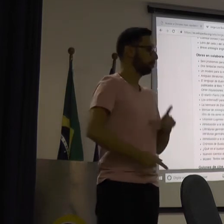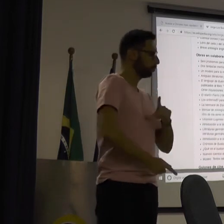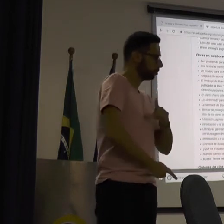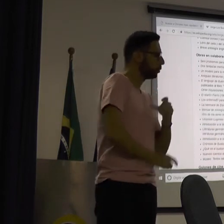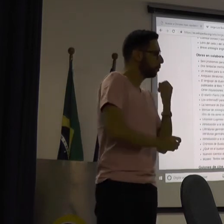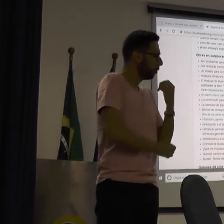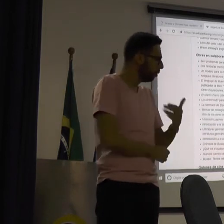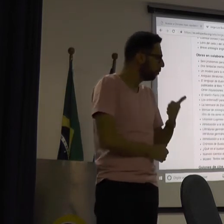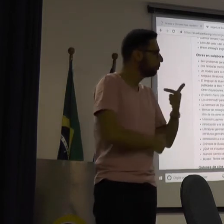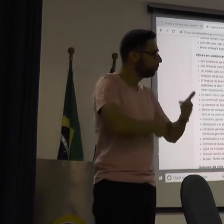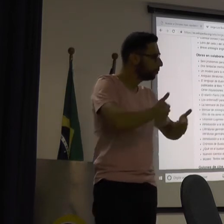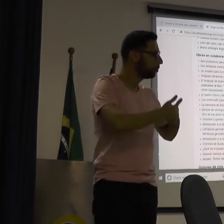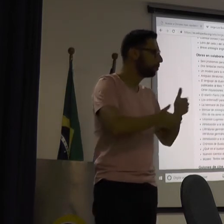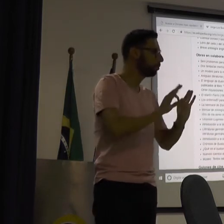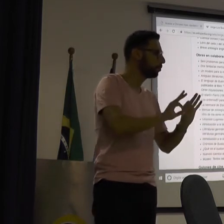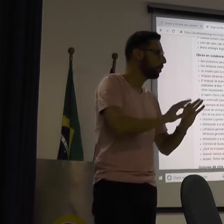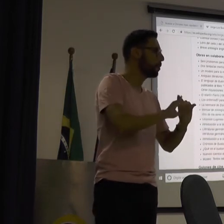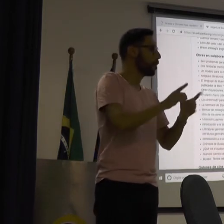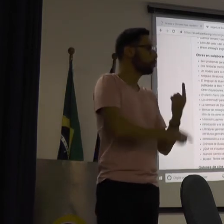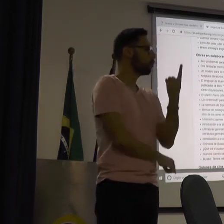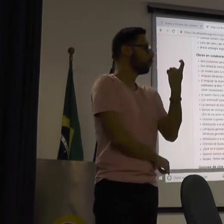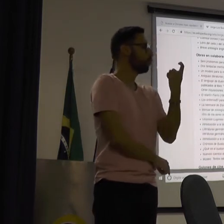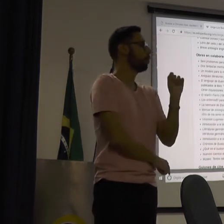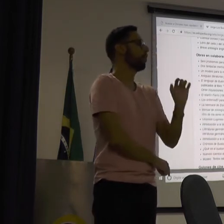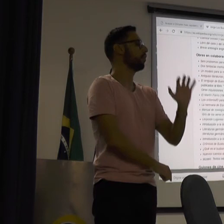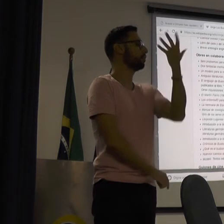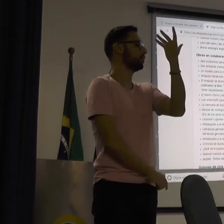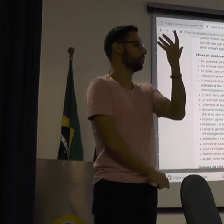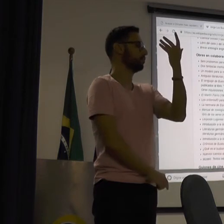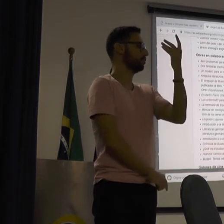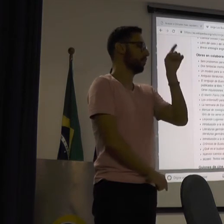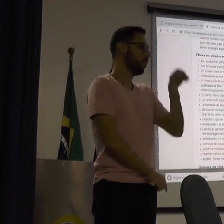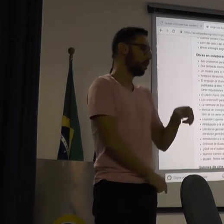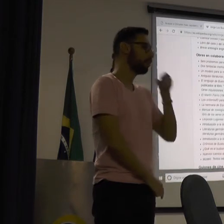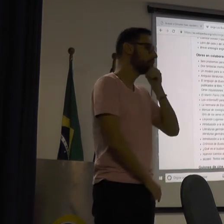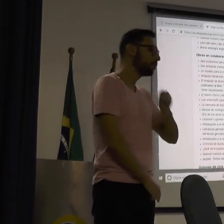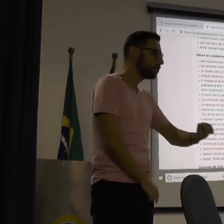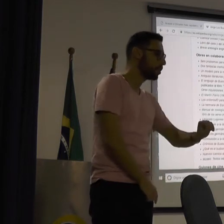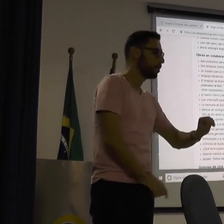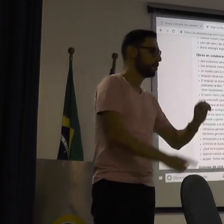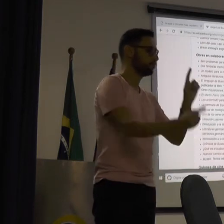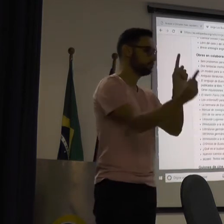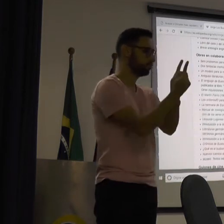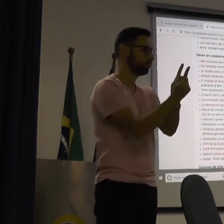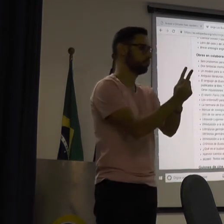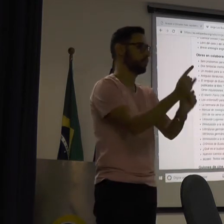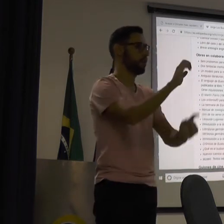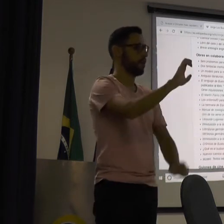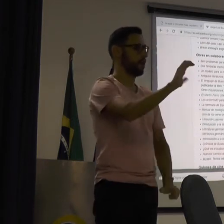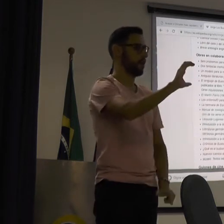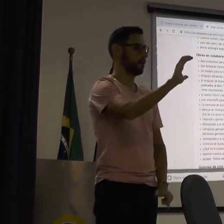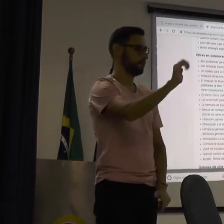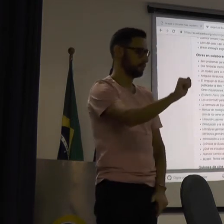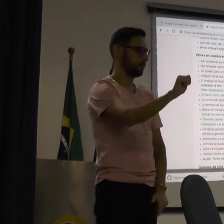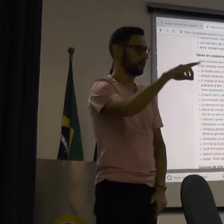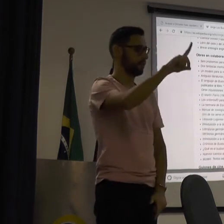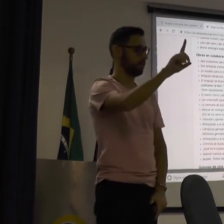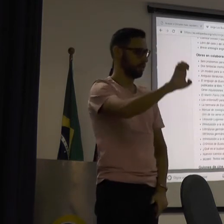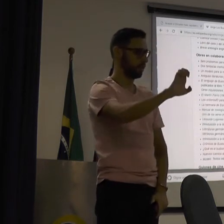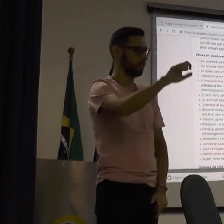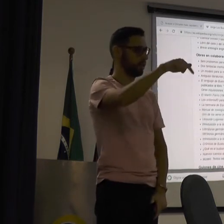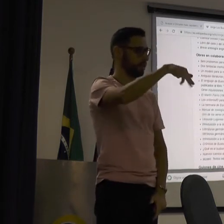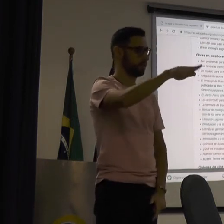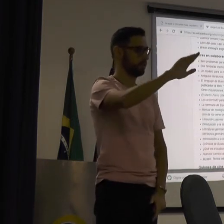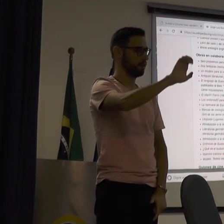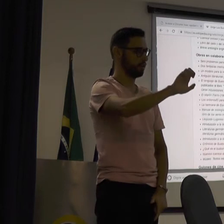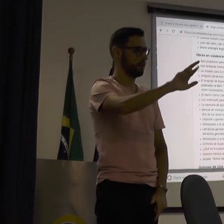uma vez, ele não seguiu esse princípio, foi com o Eça de Queiroz. Ele atacou o Eça de Queiroz, vocês devem